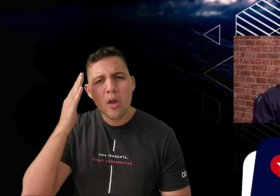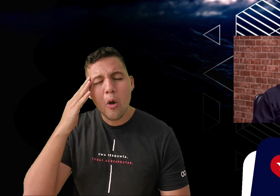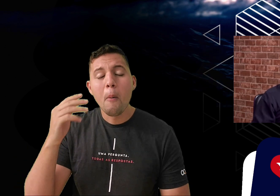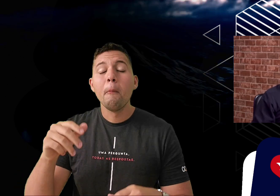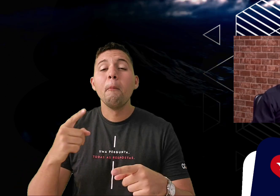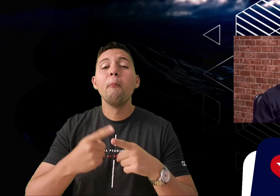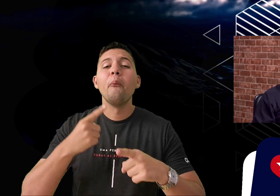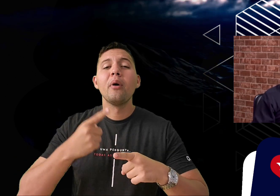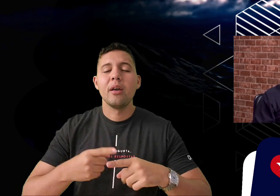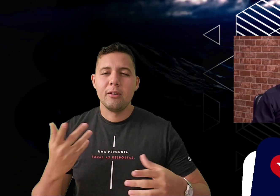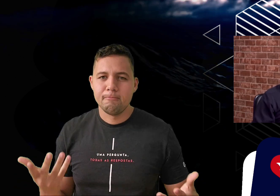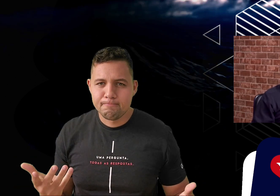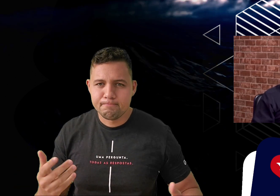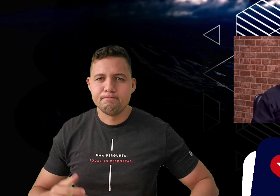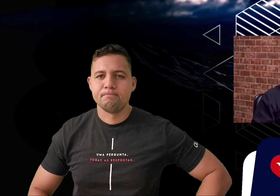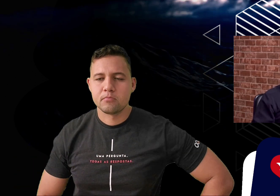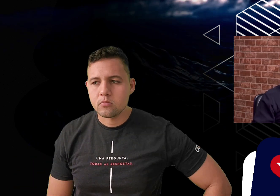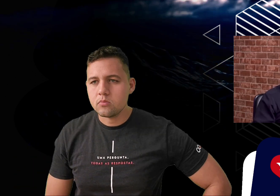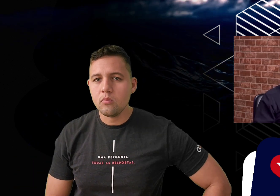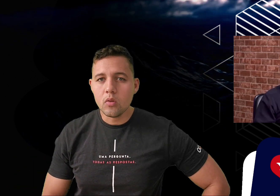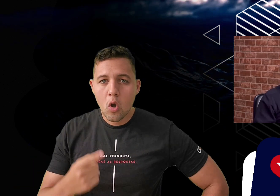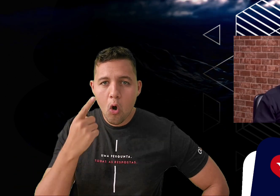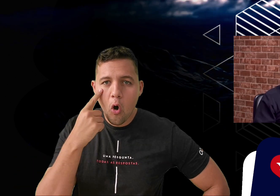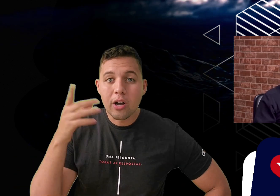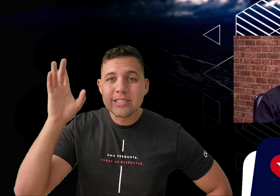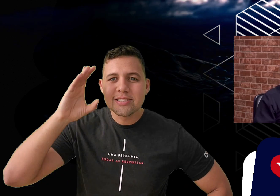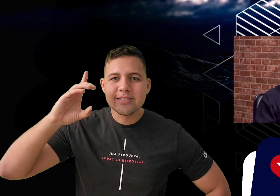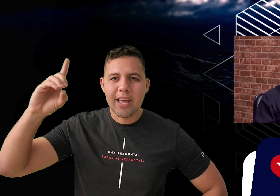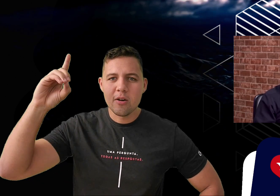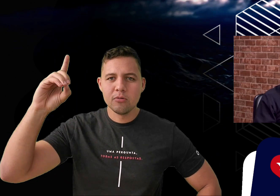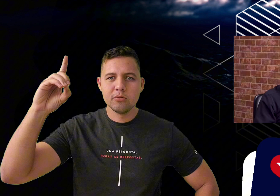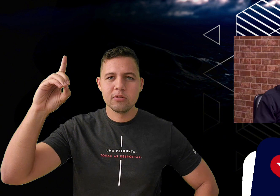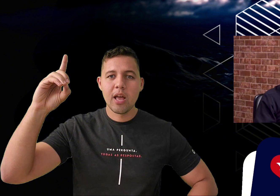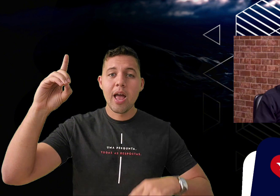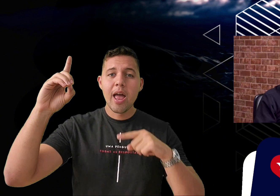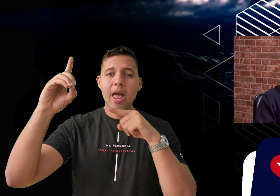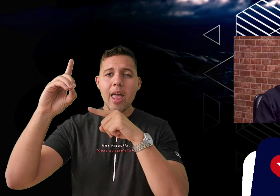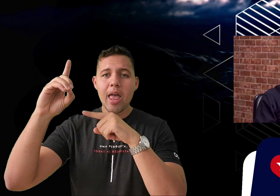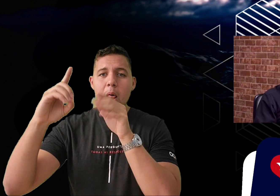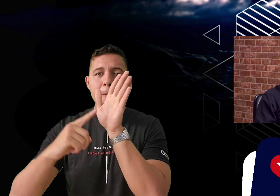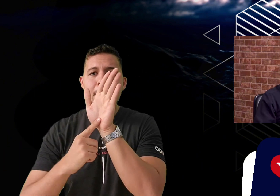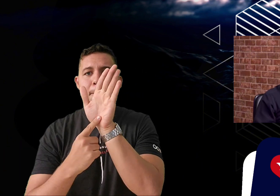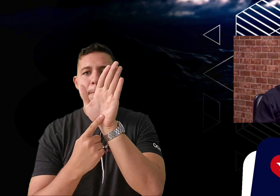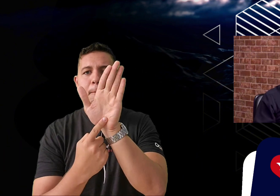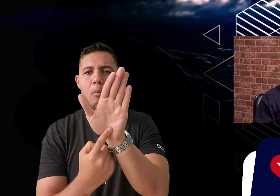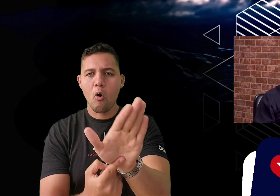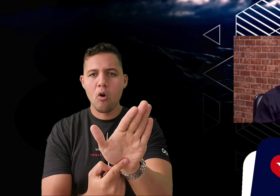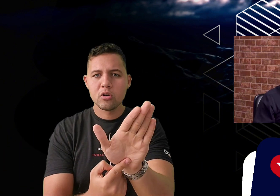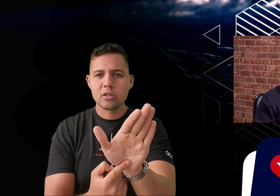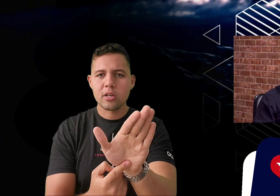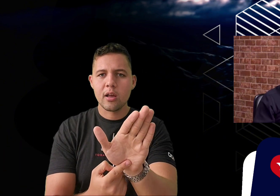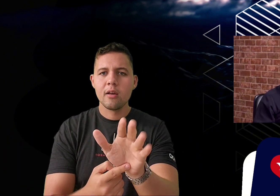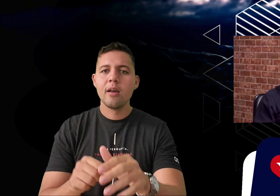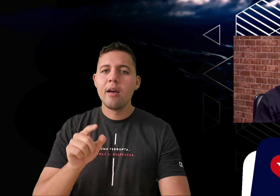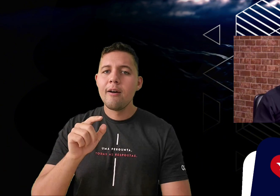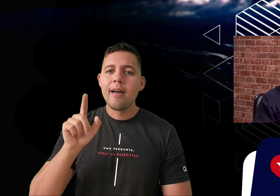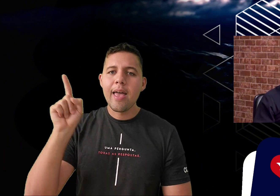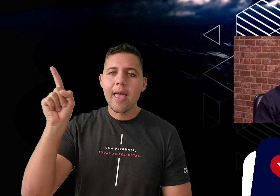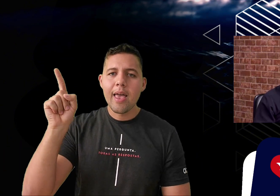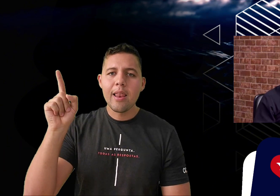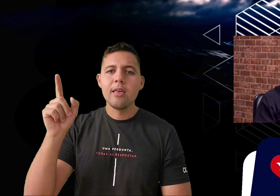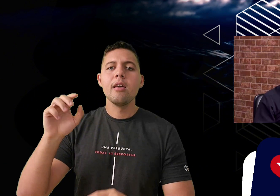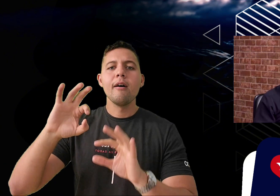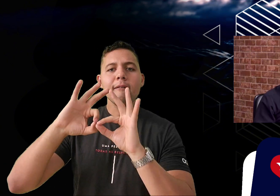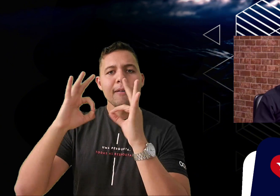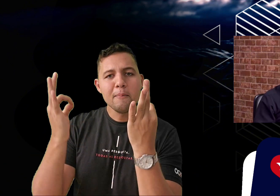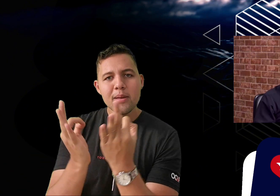Deus, ele se revela como família. Ele se revela sobretudo como